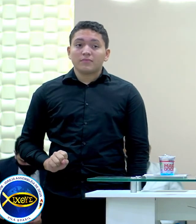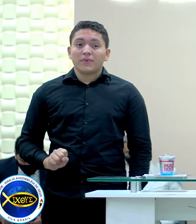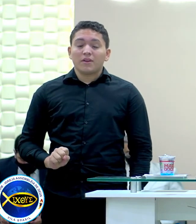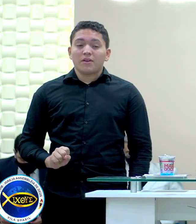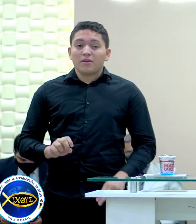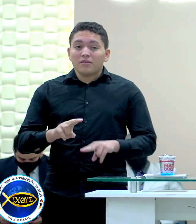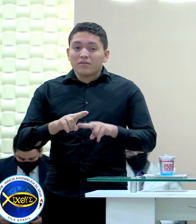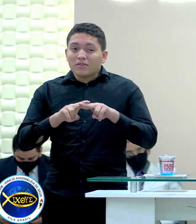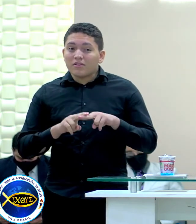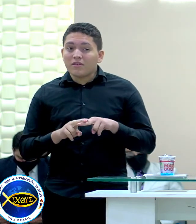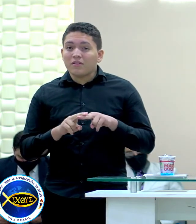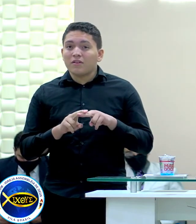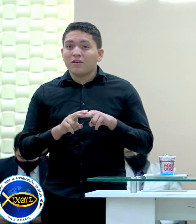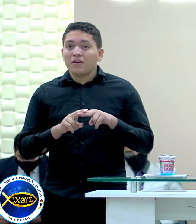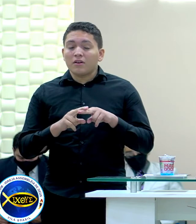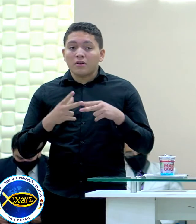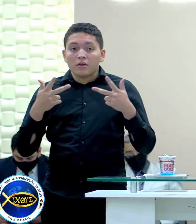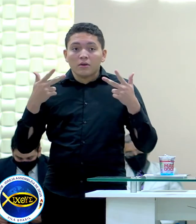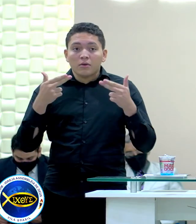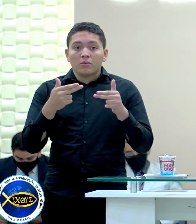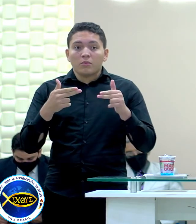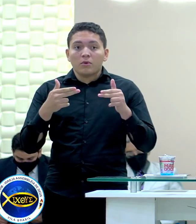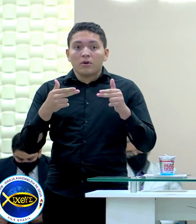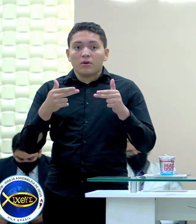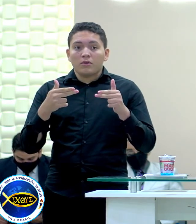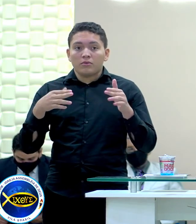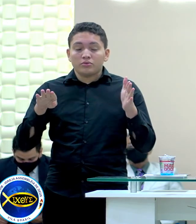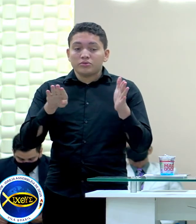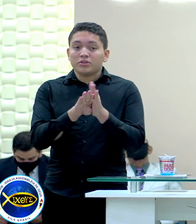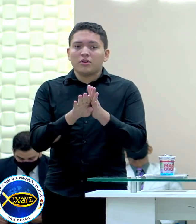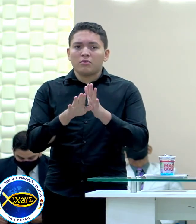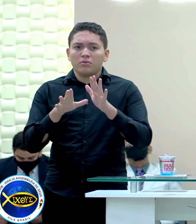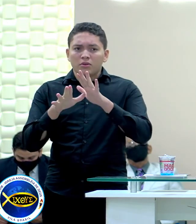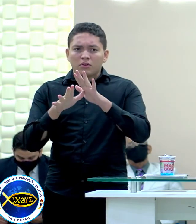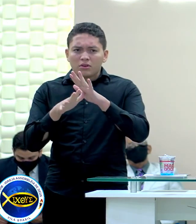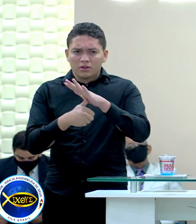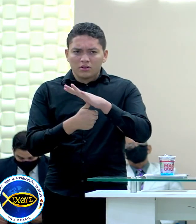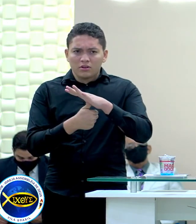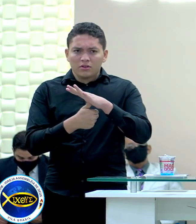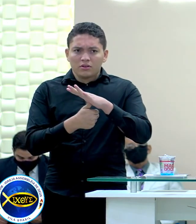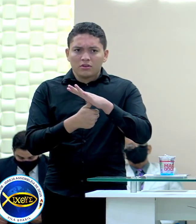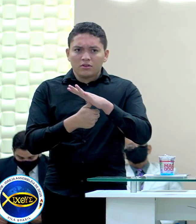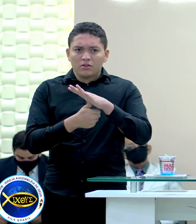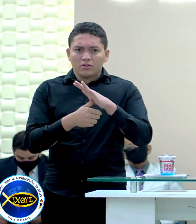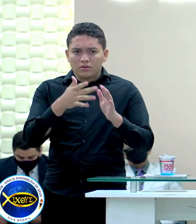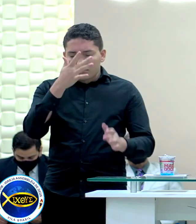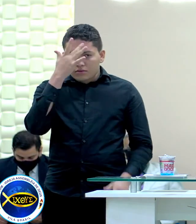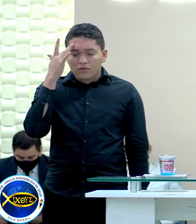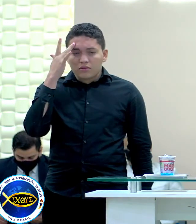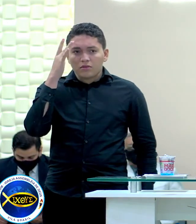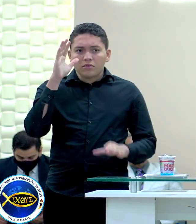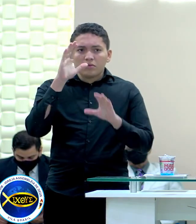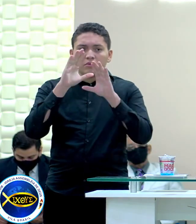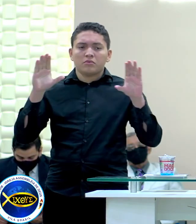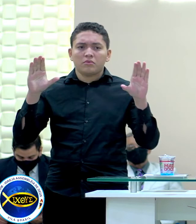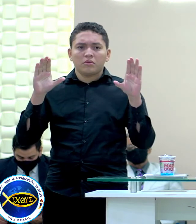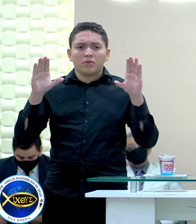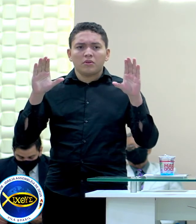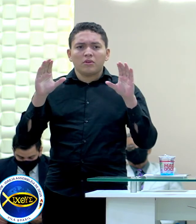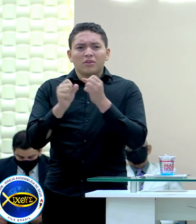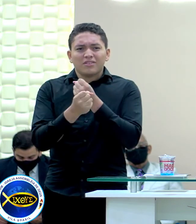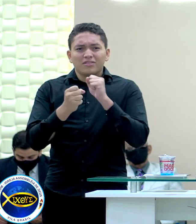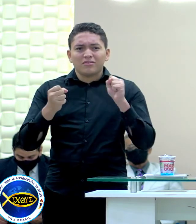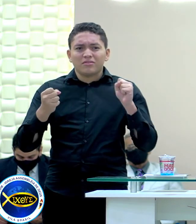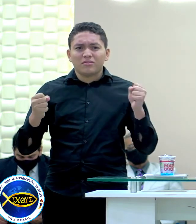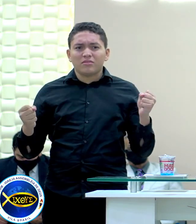porém, virá como ladrão. Os céus desaparecerão com um grande estrondo.